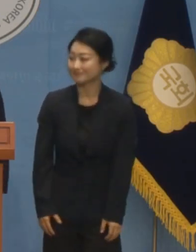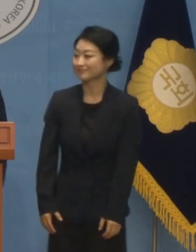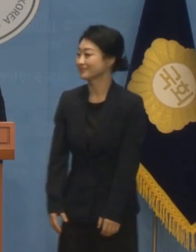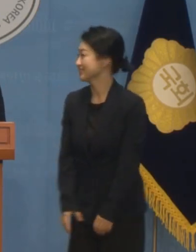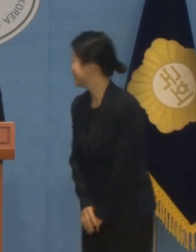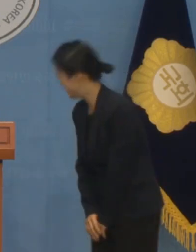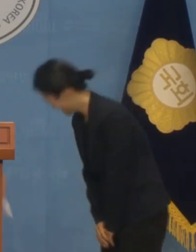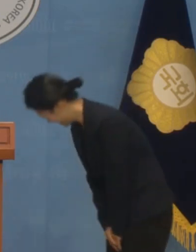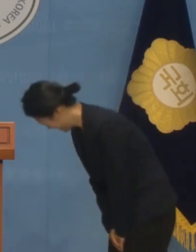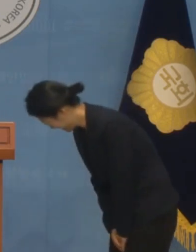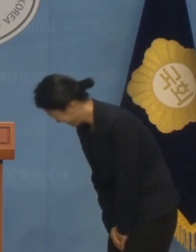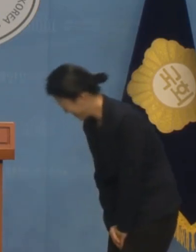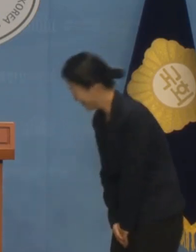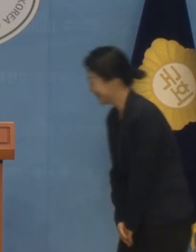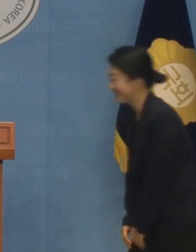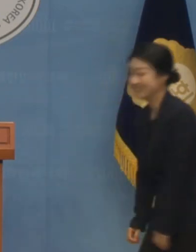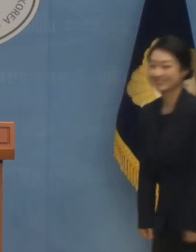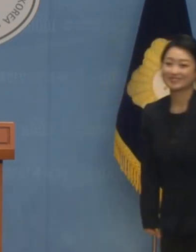네, 수고하셨습니다.